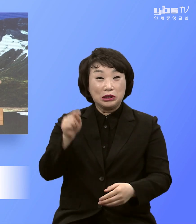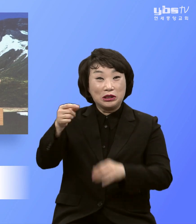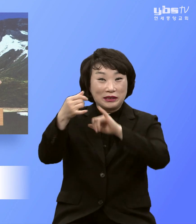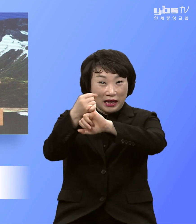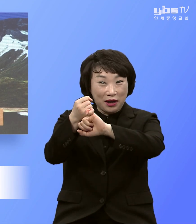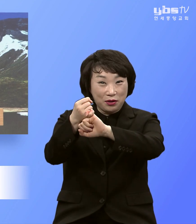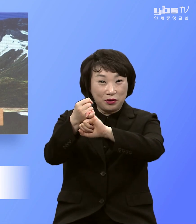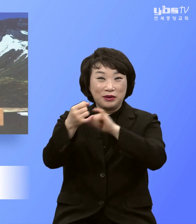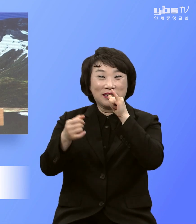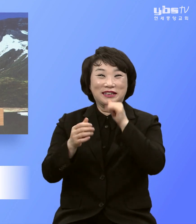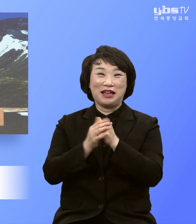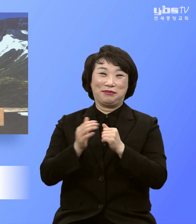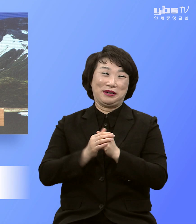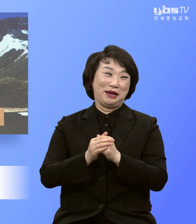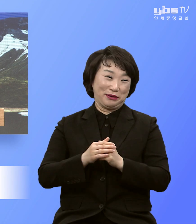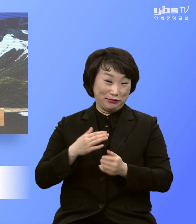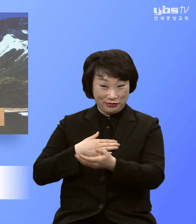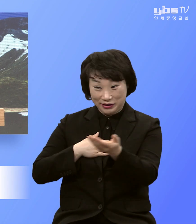계약서, 약속이 있기